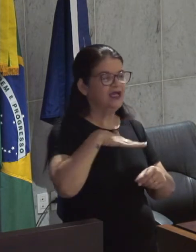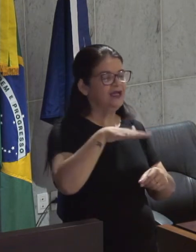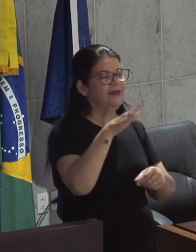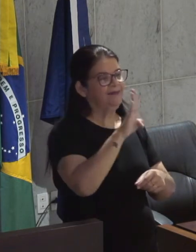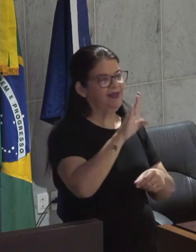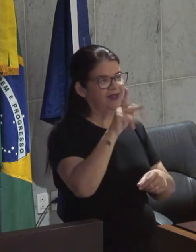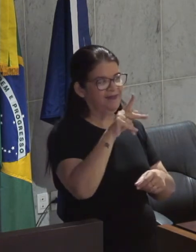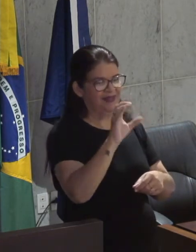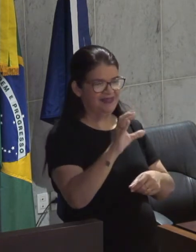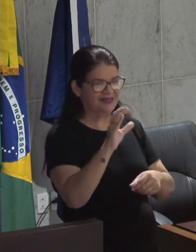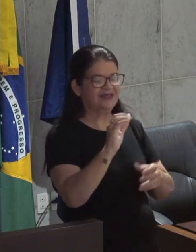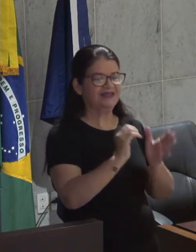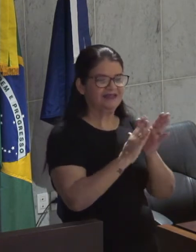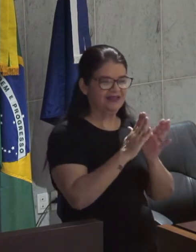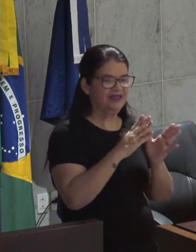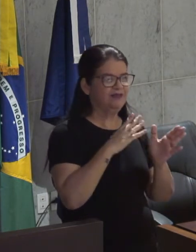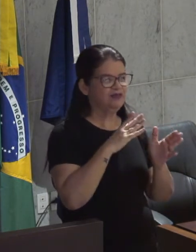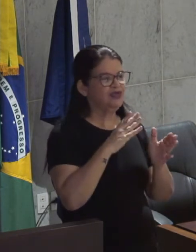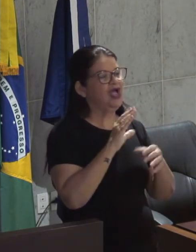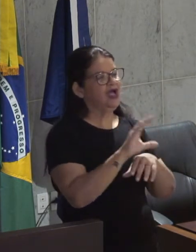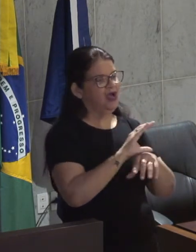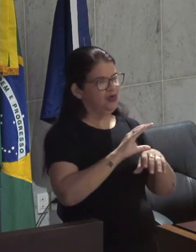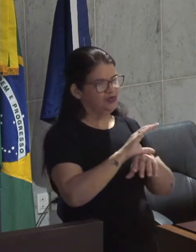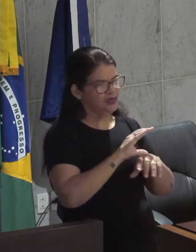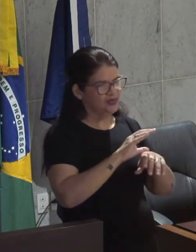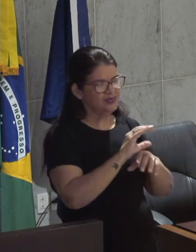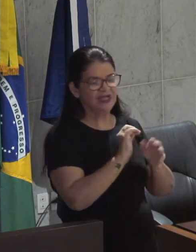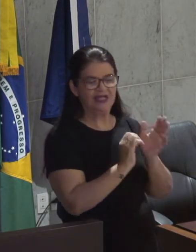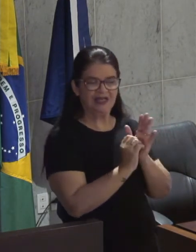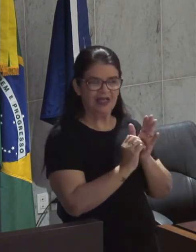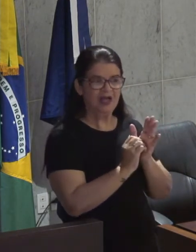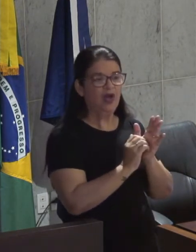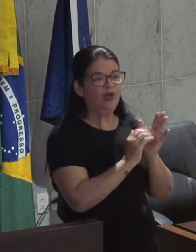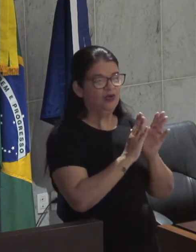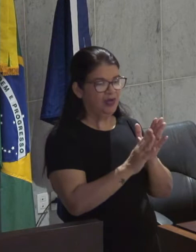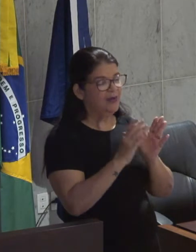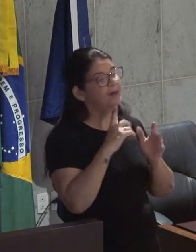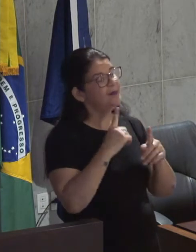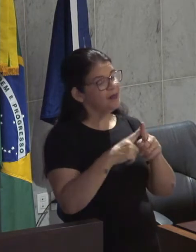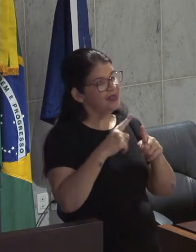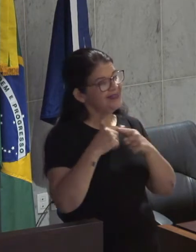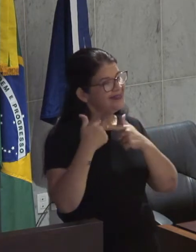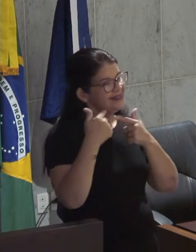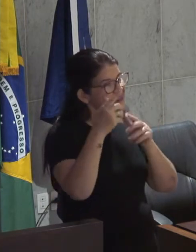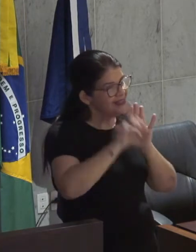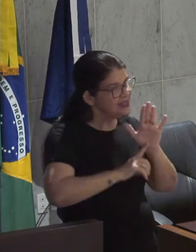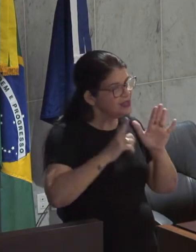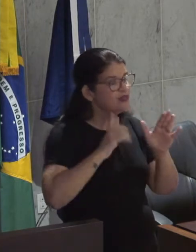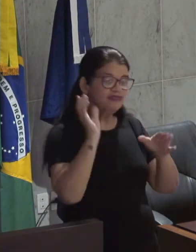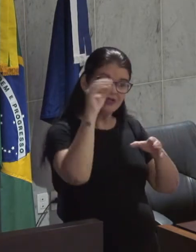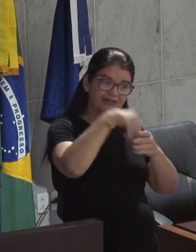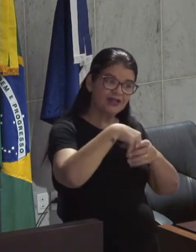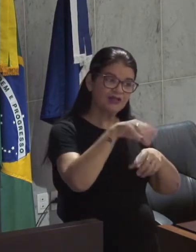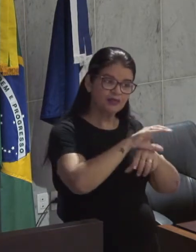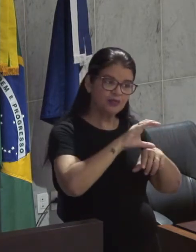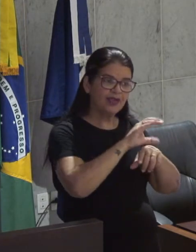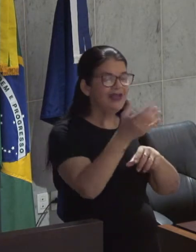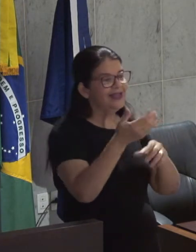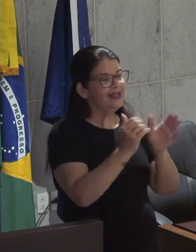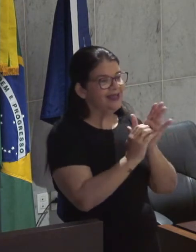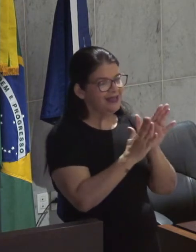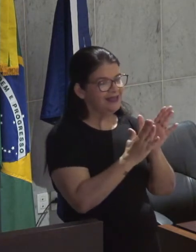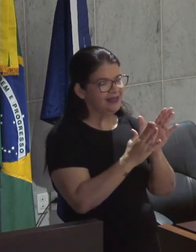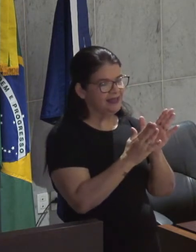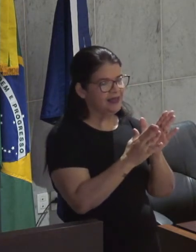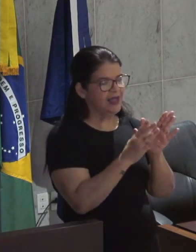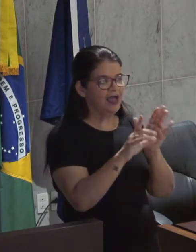a desconstitucionalização, porque o nosso direito à Previdência Pública está na Constituição Federal, e ele queria tirar da Constituição para